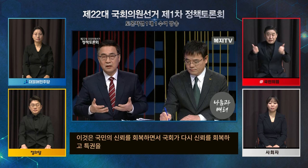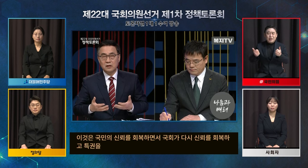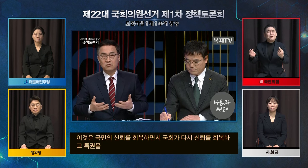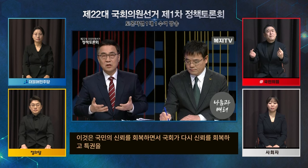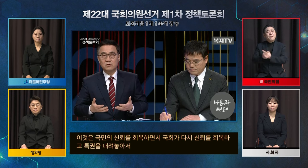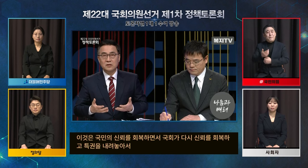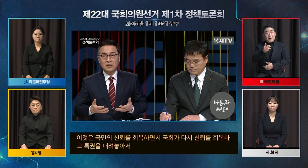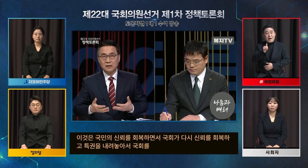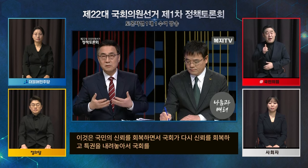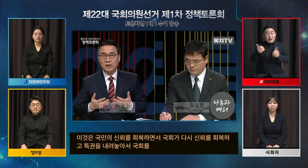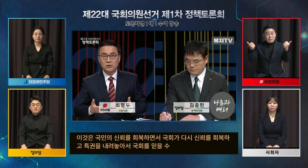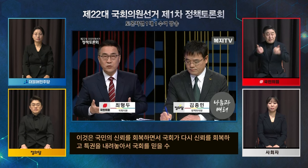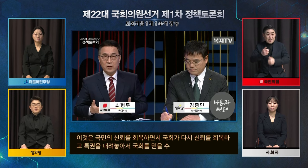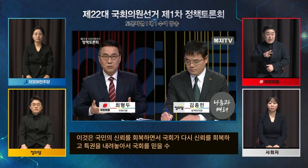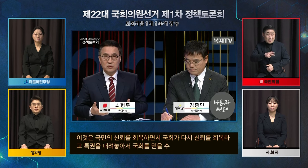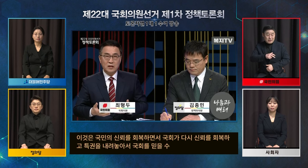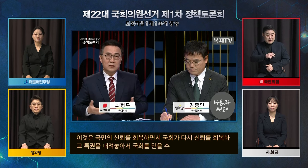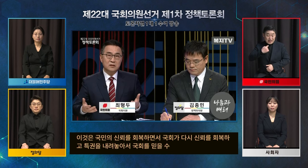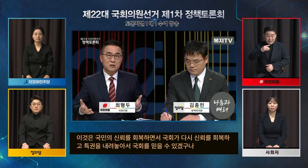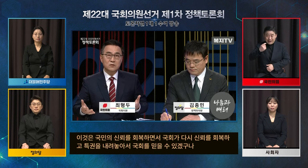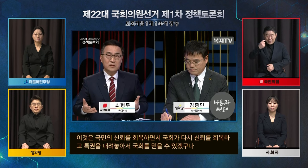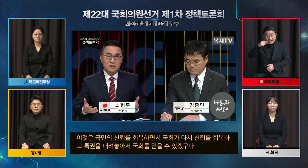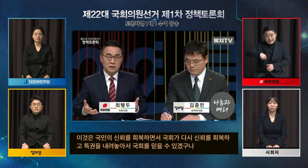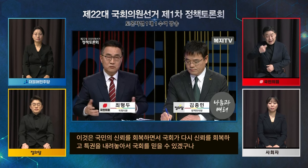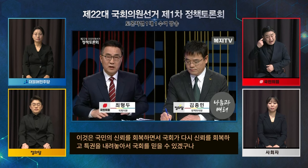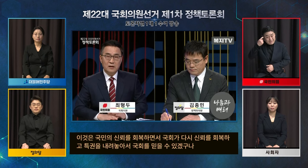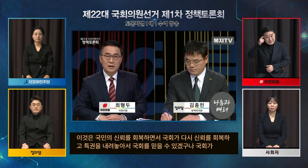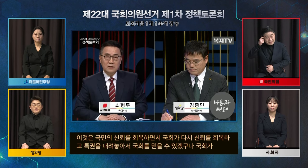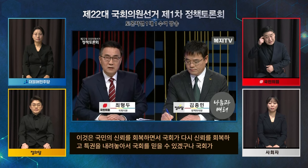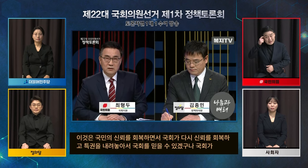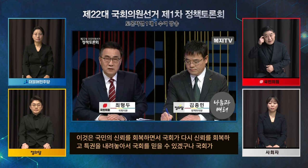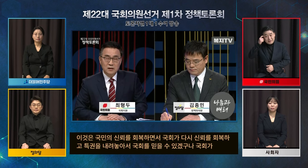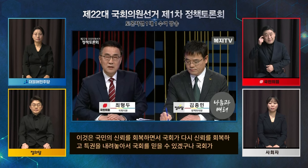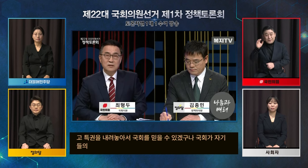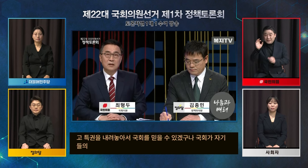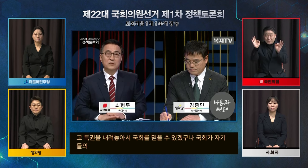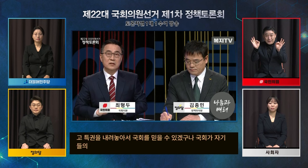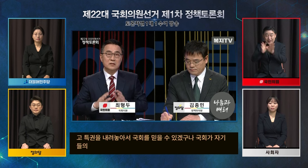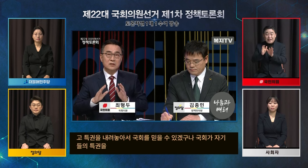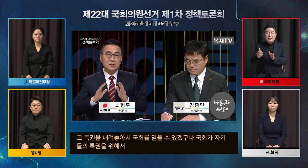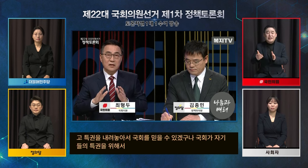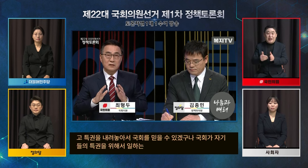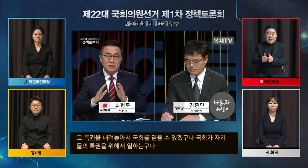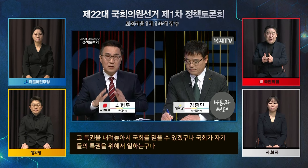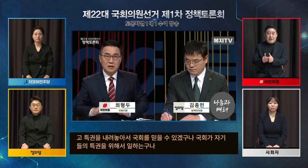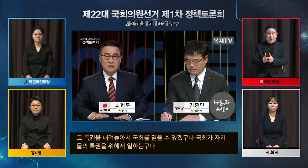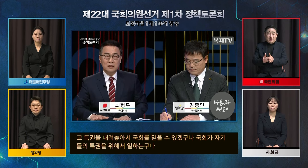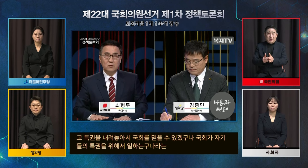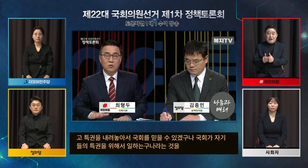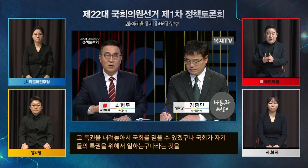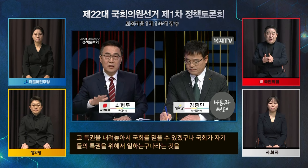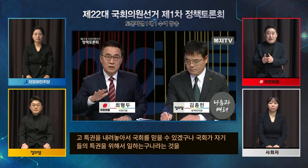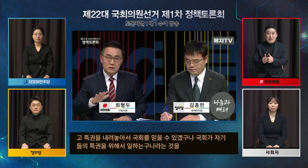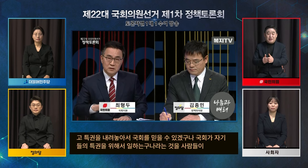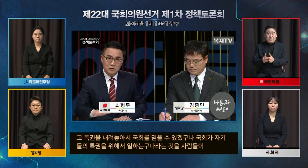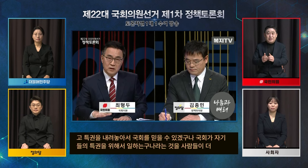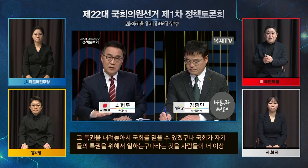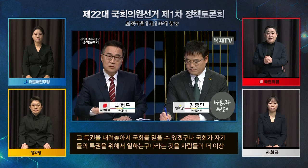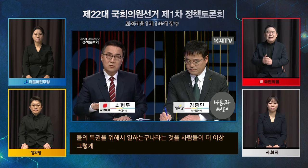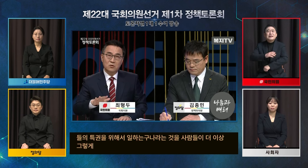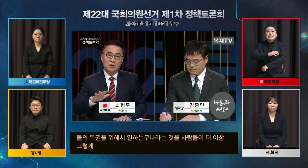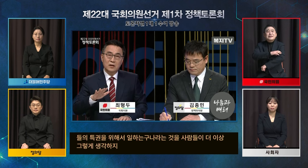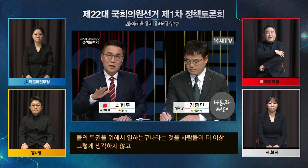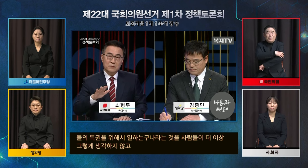있겠구나. 국회의원들이 자기들만을 위해하고 자기들의 특권을 위해서 일하는구나라는 것을 사람들이 더 이상 그렇게 생각하지 않고 그